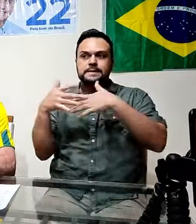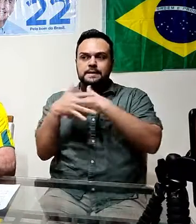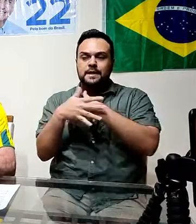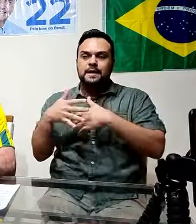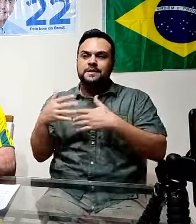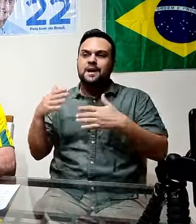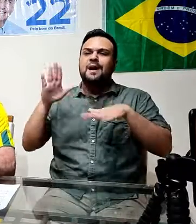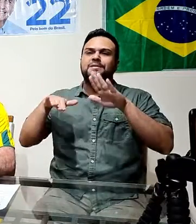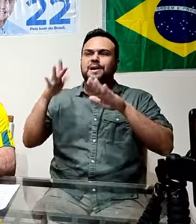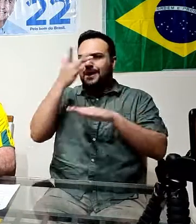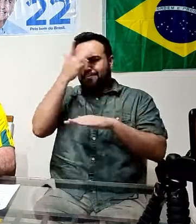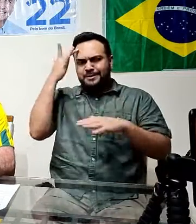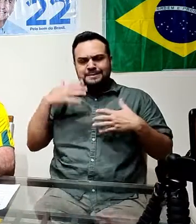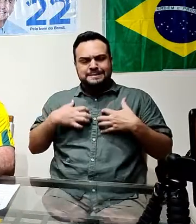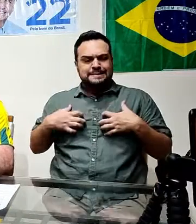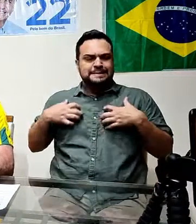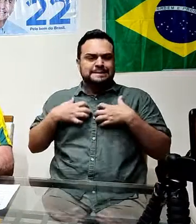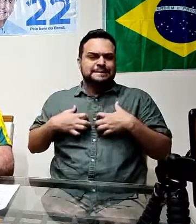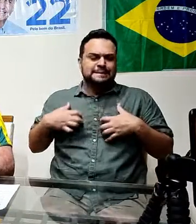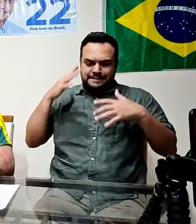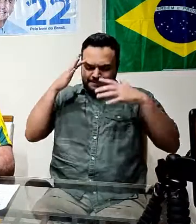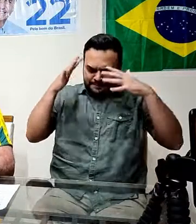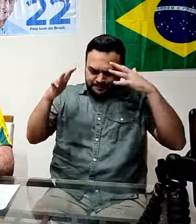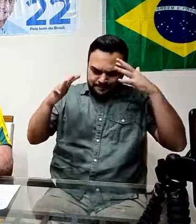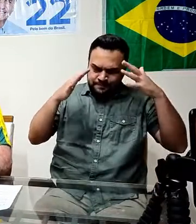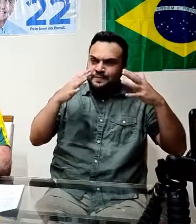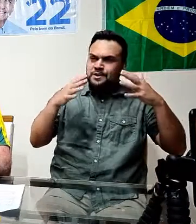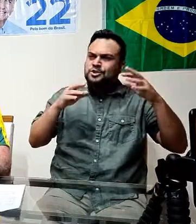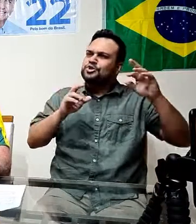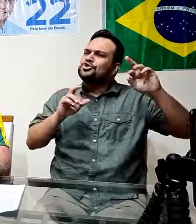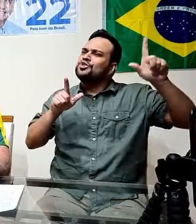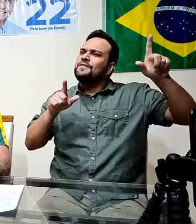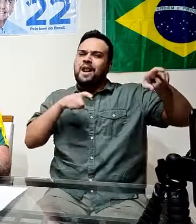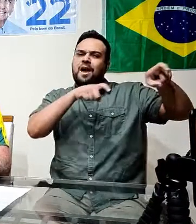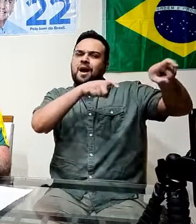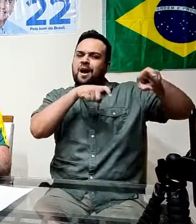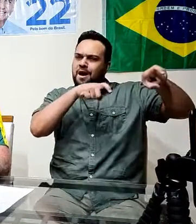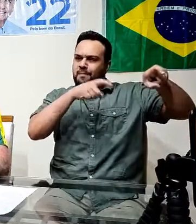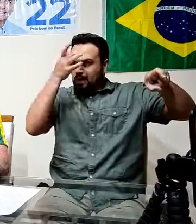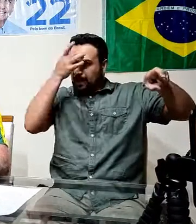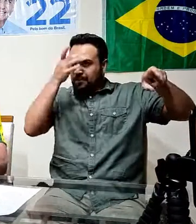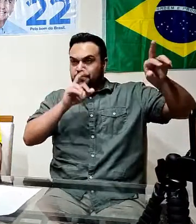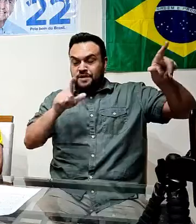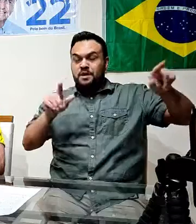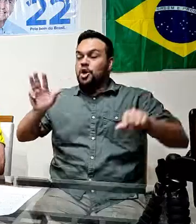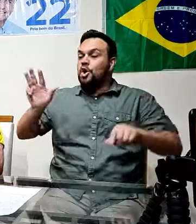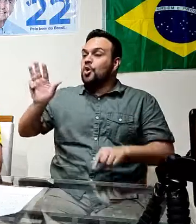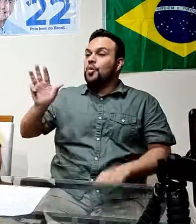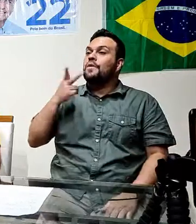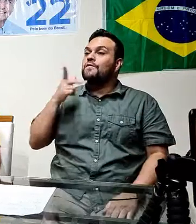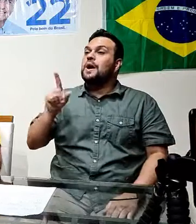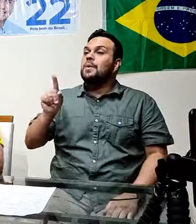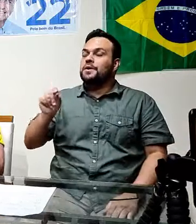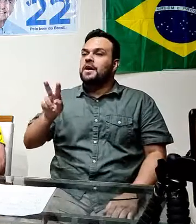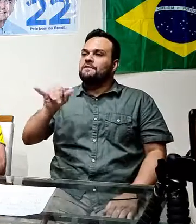ela fica meio pensando diferente do campo. Tá? O Lula fala que vai